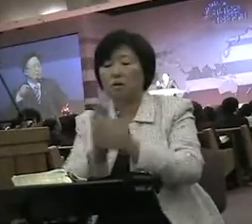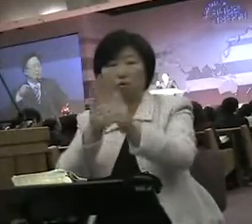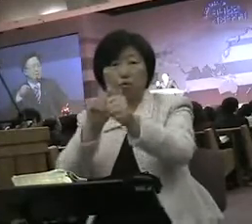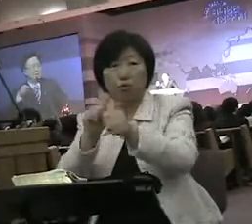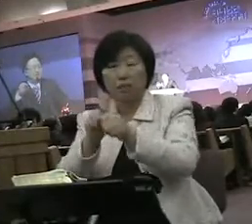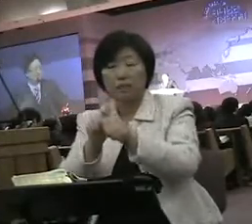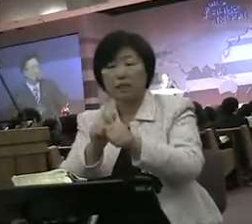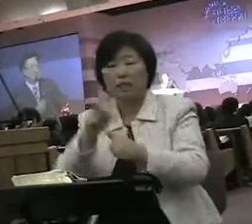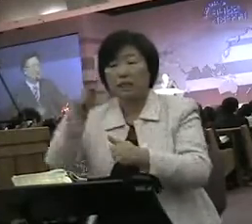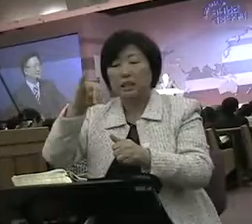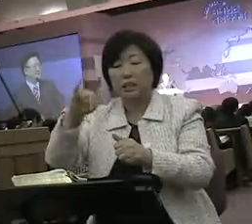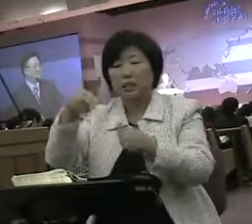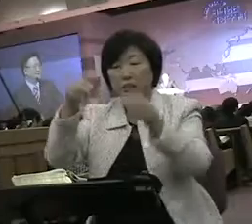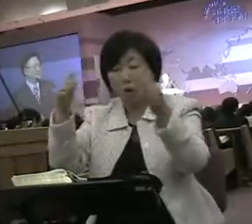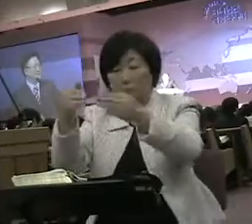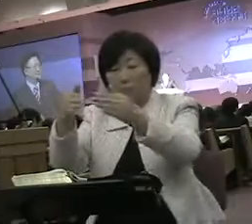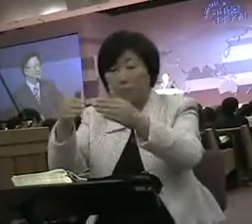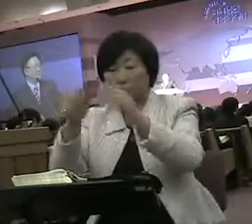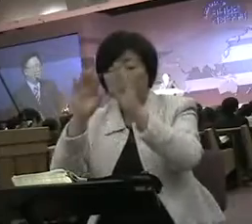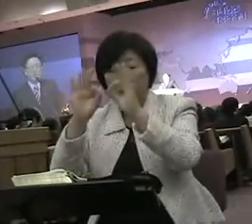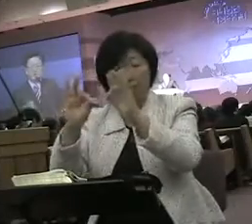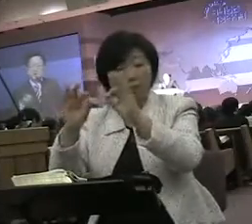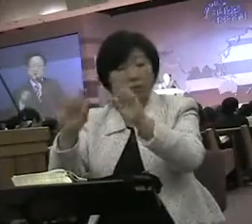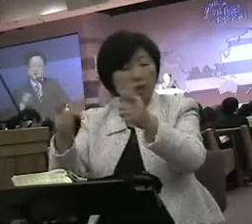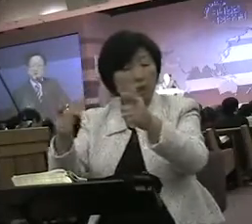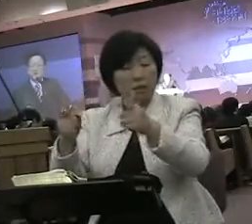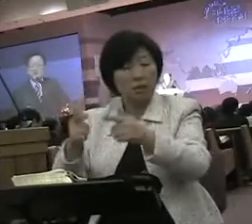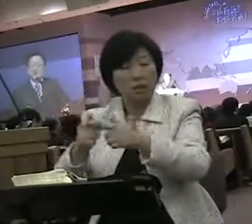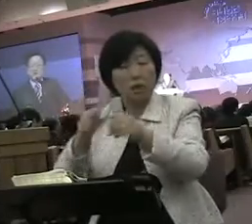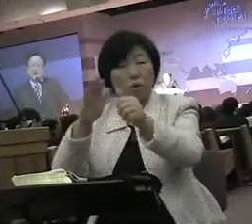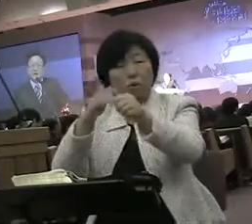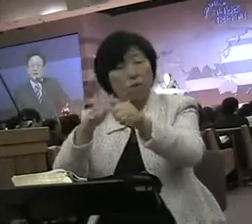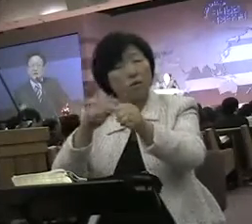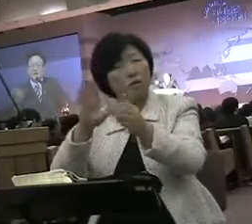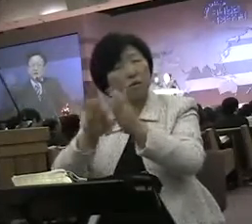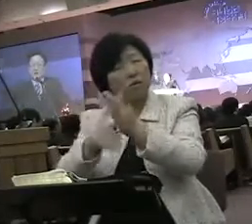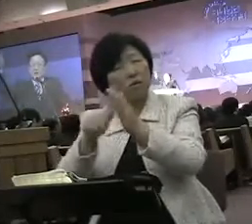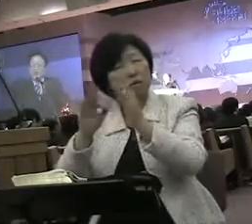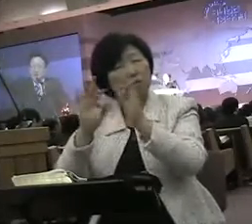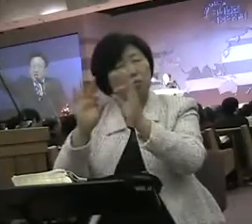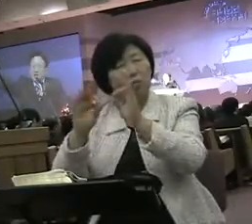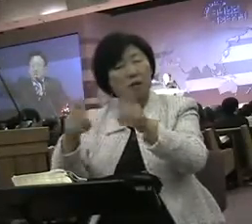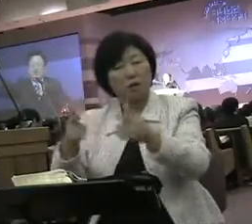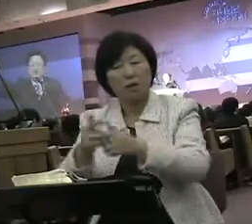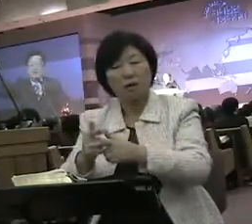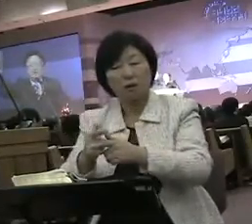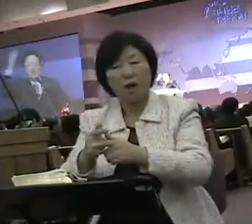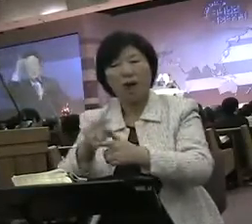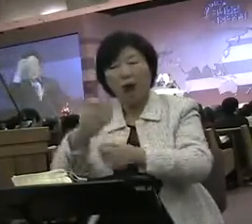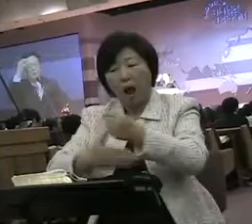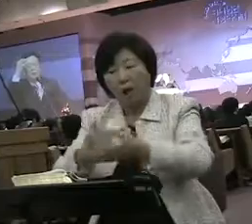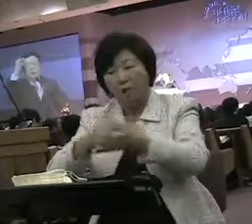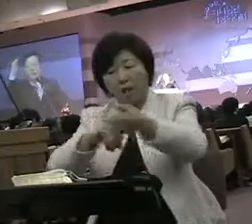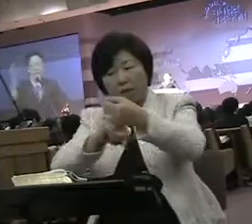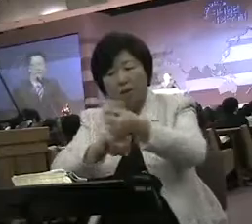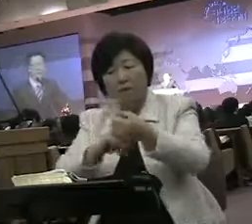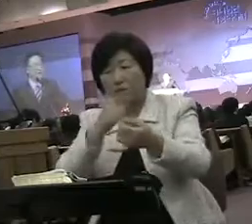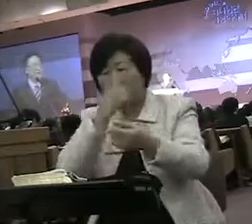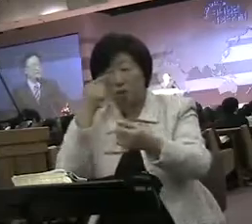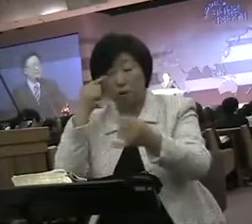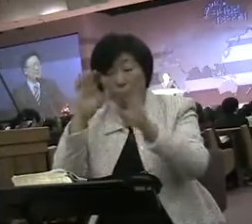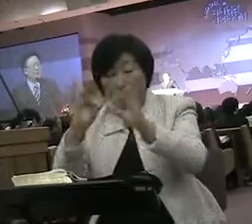그 축복이 보이지 않습니다. 부르시는 그 시점에서는 하나님의 약속이 어떻게 이루어질지 눈에